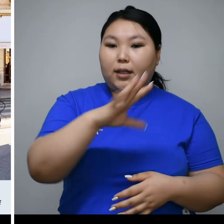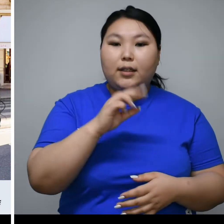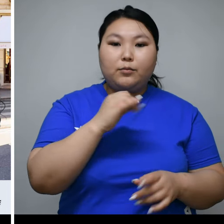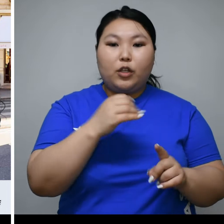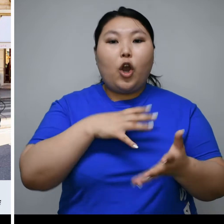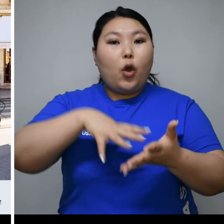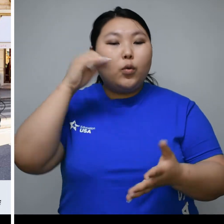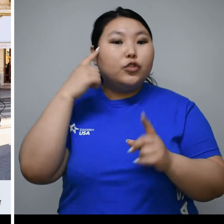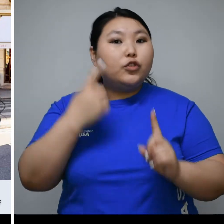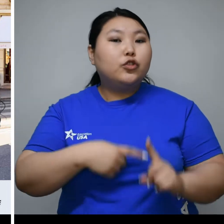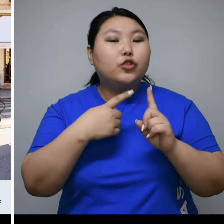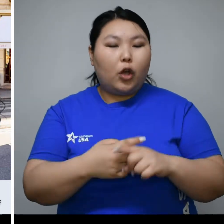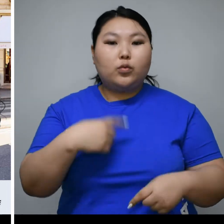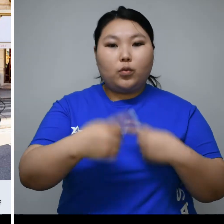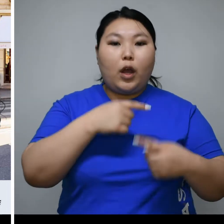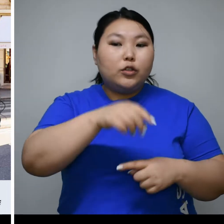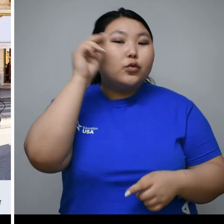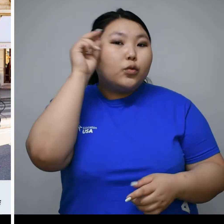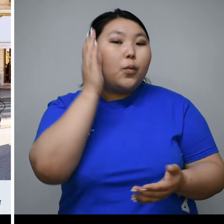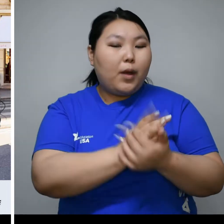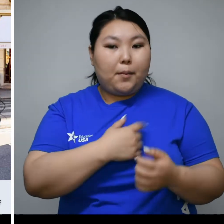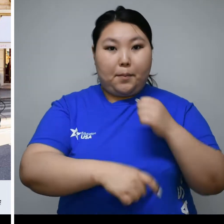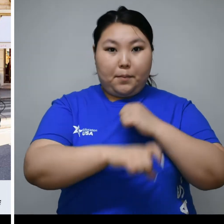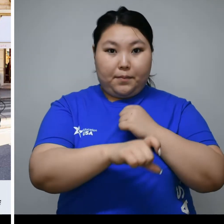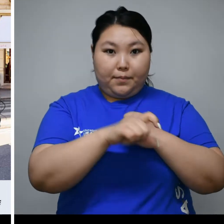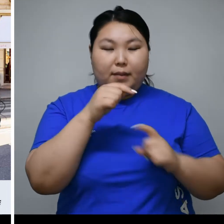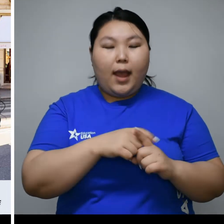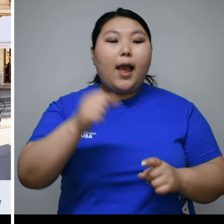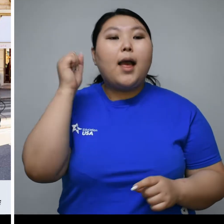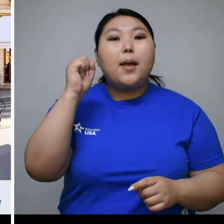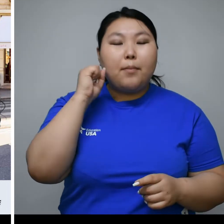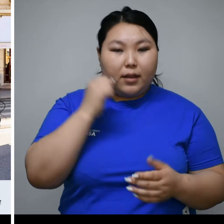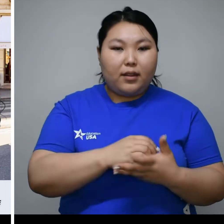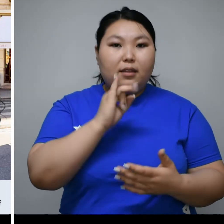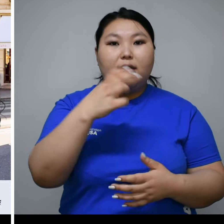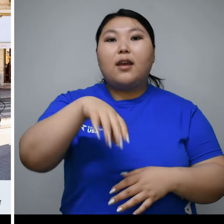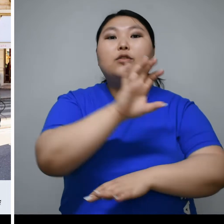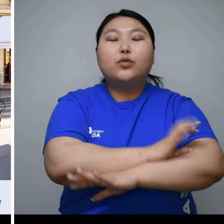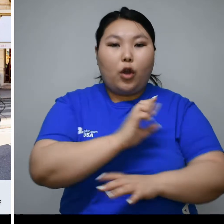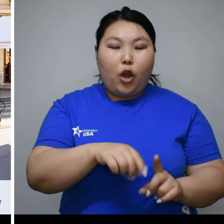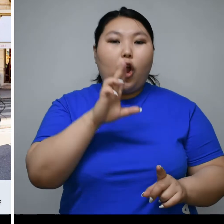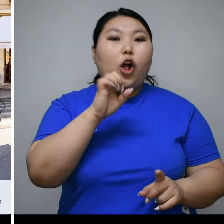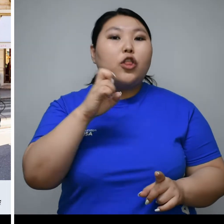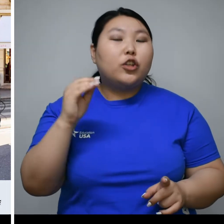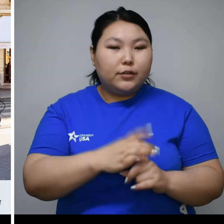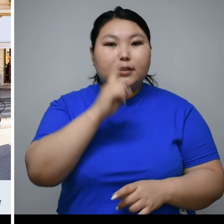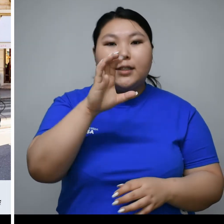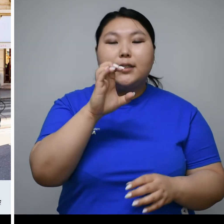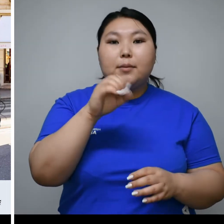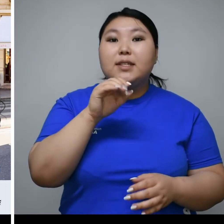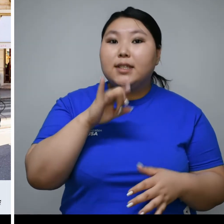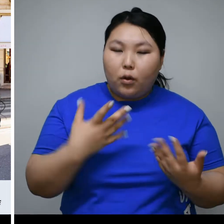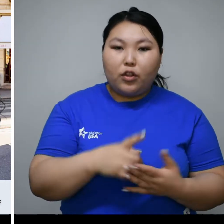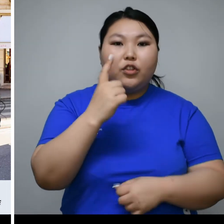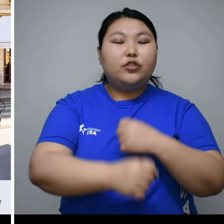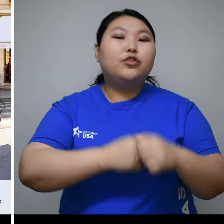дамжааны оюутнуудад зориулсан. Тухайн суралцж байгаа мэрэгчлэрээ Америкийн ихтэй сургууль болон коллежид нэг семестр